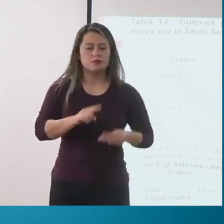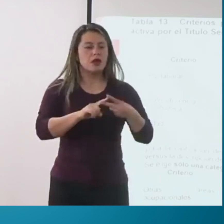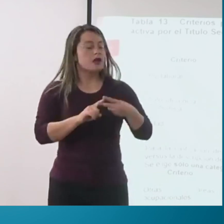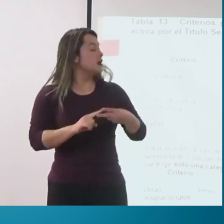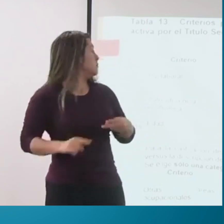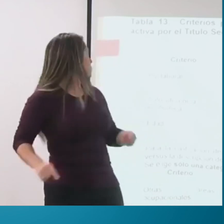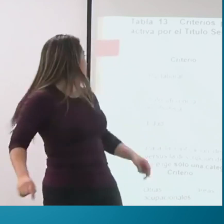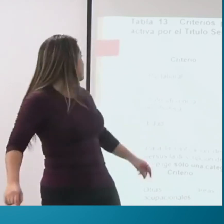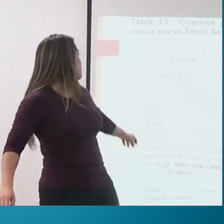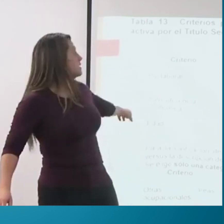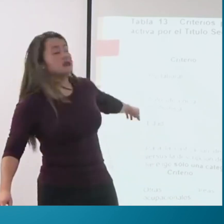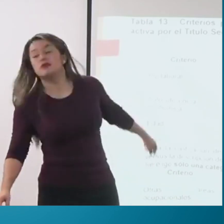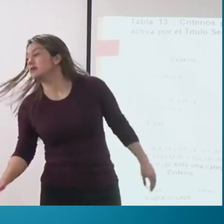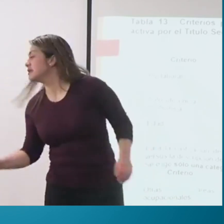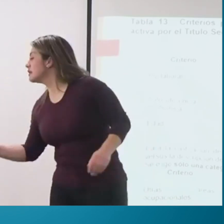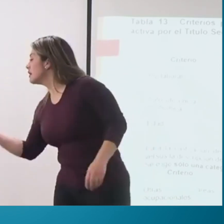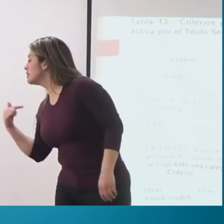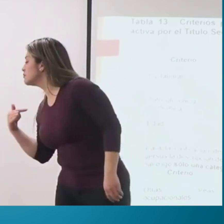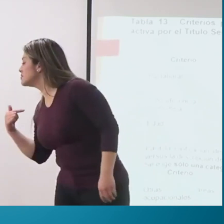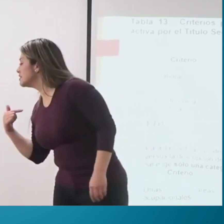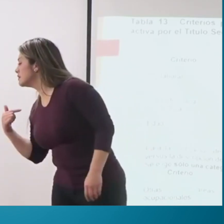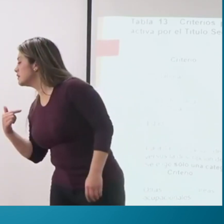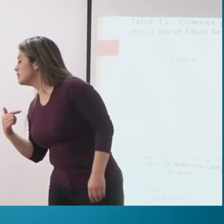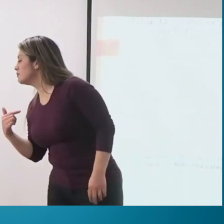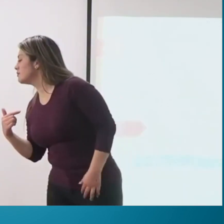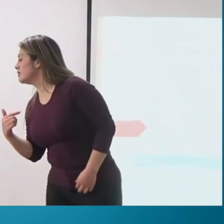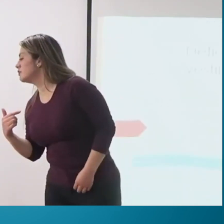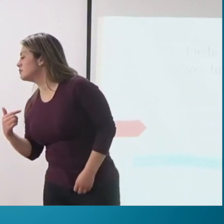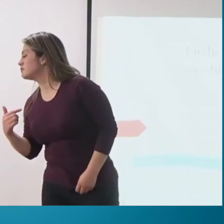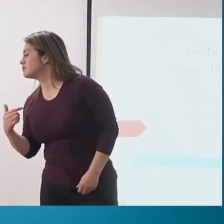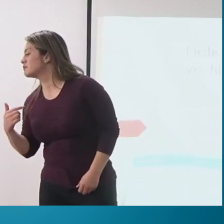parte, lo que les explicó